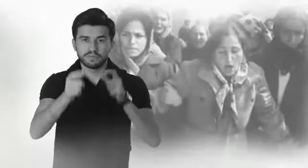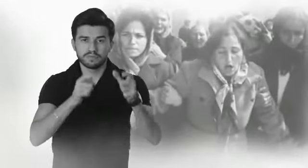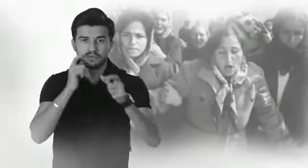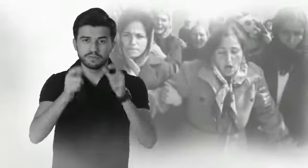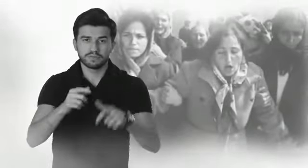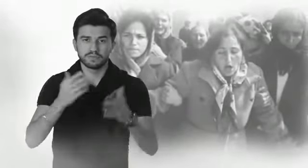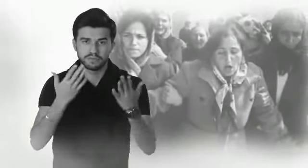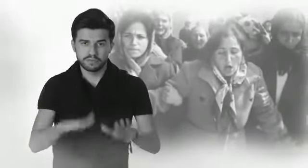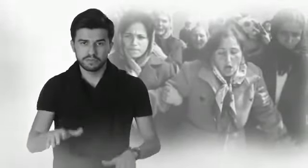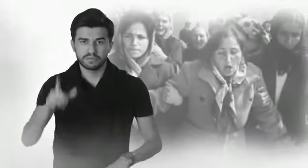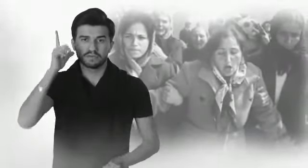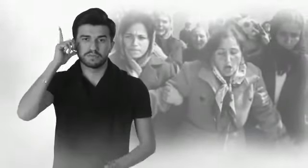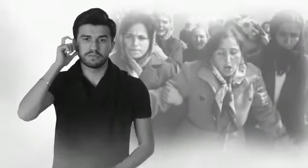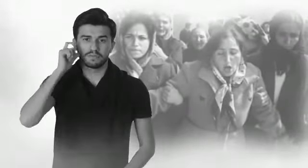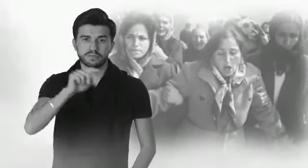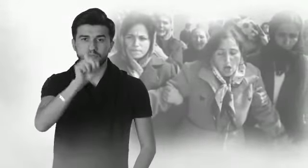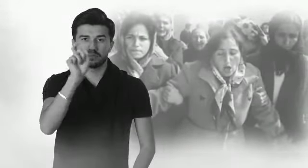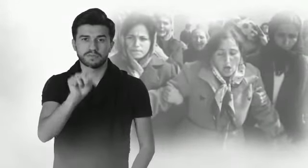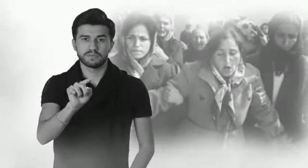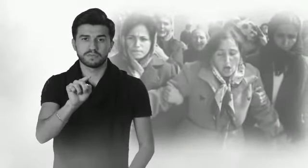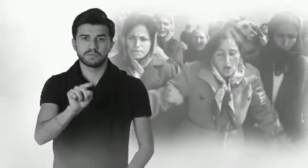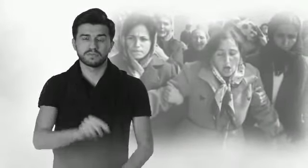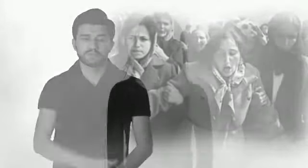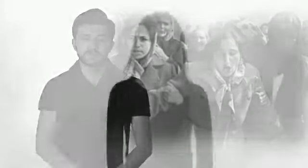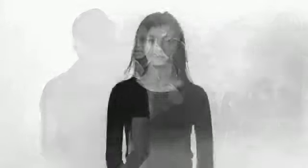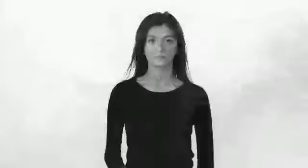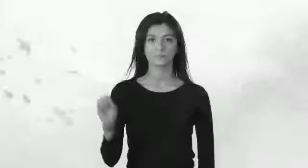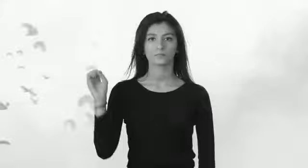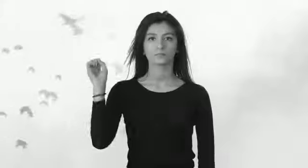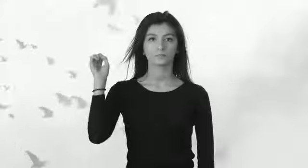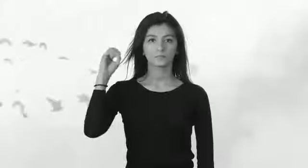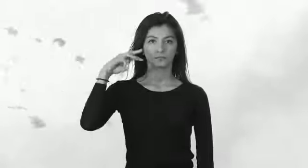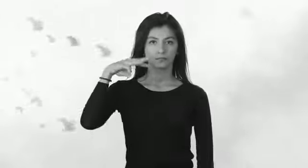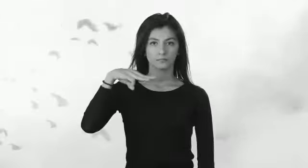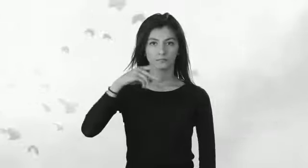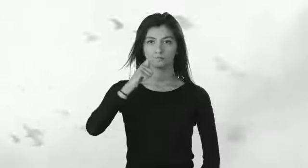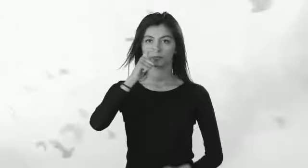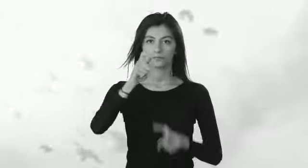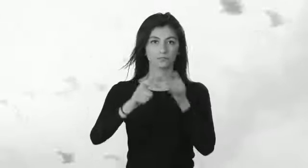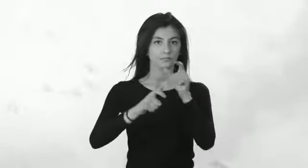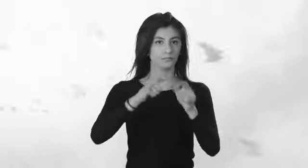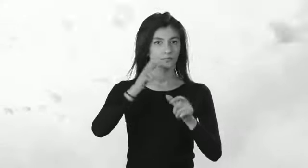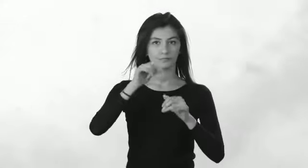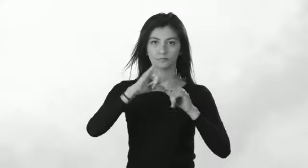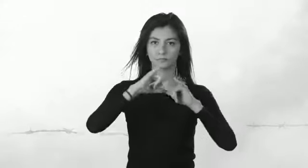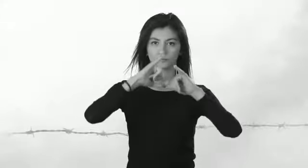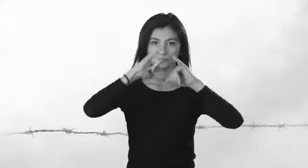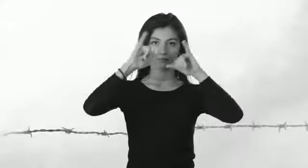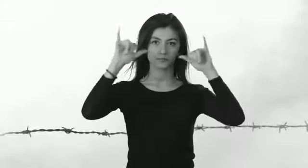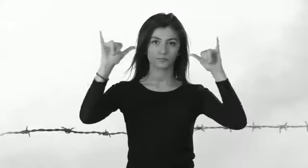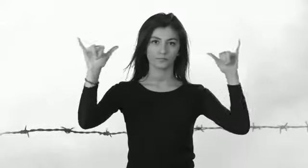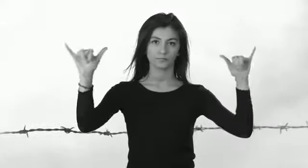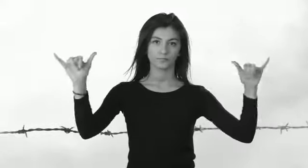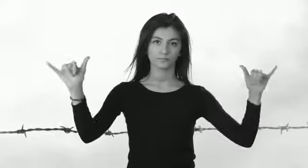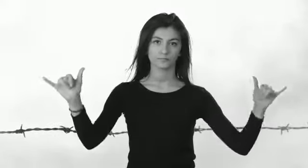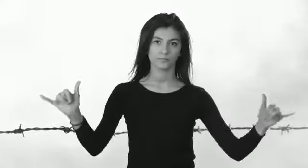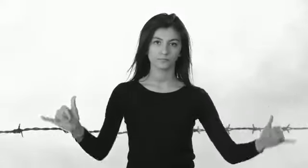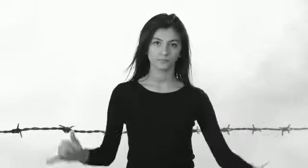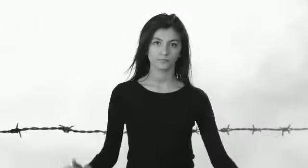Eşidildi mi harayları? Ərşə qalxdıqca fəryadları.